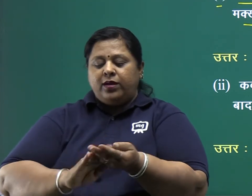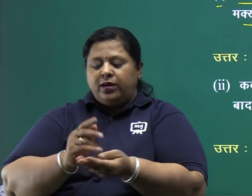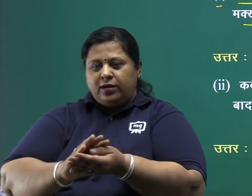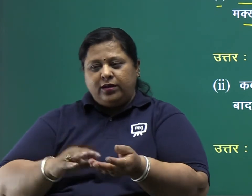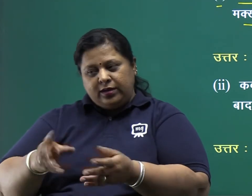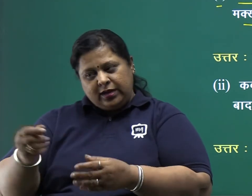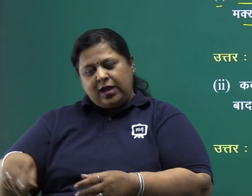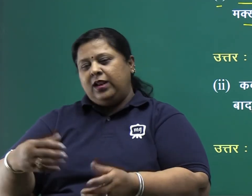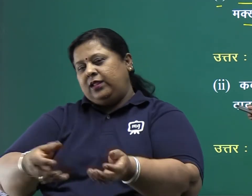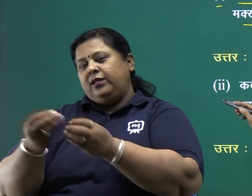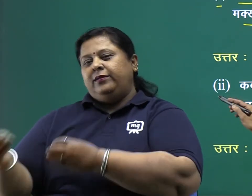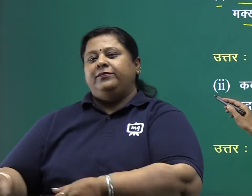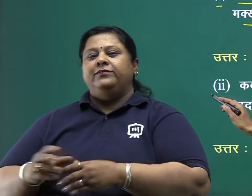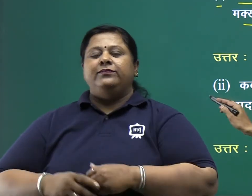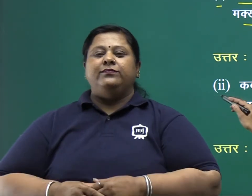हैं।